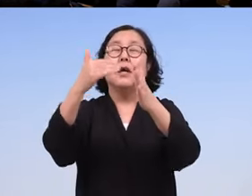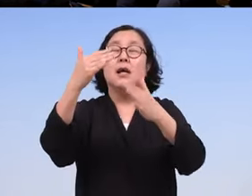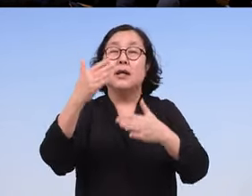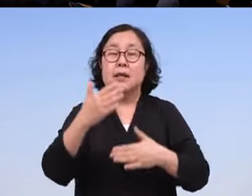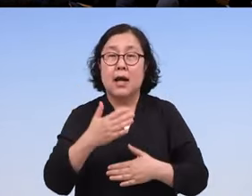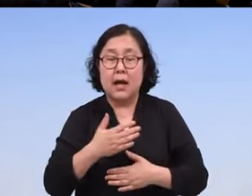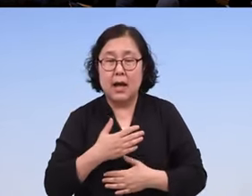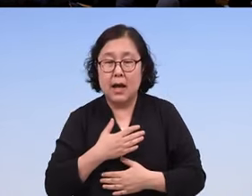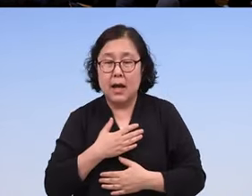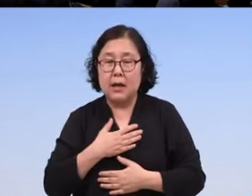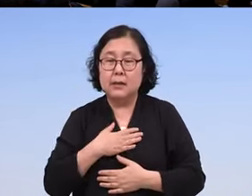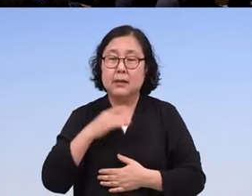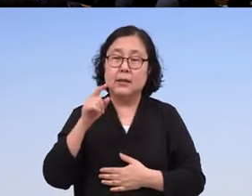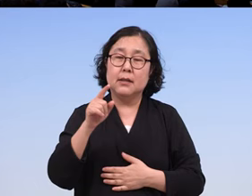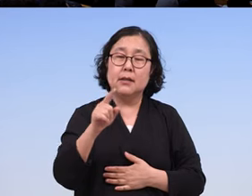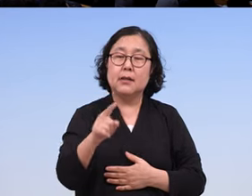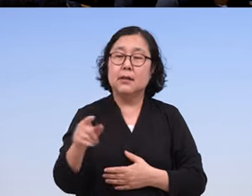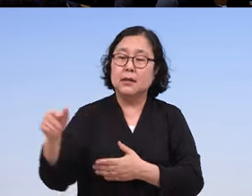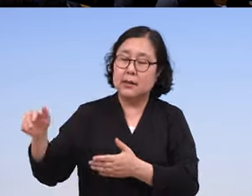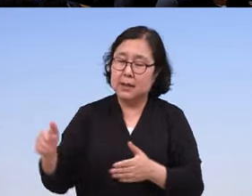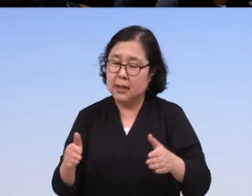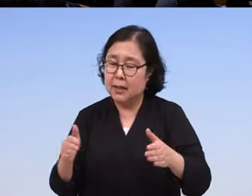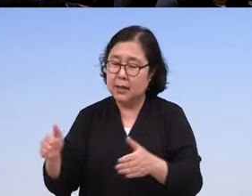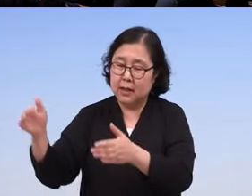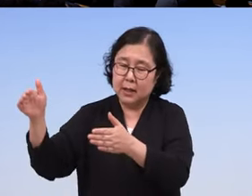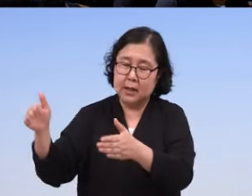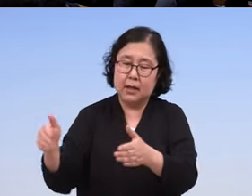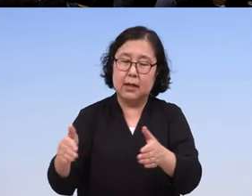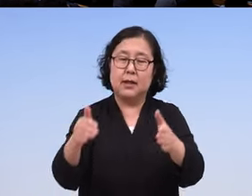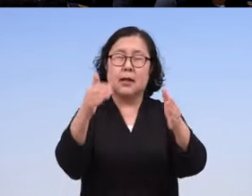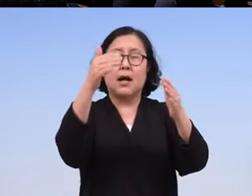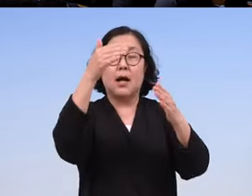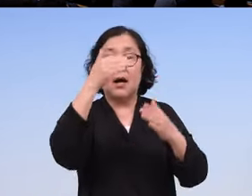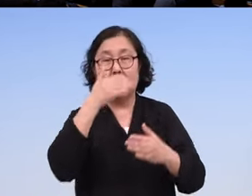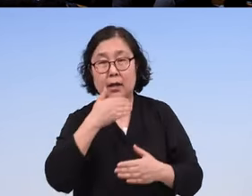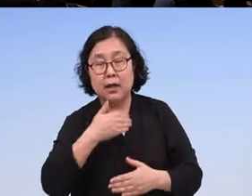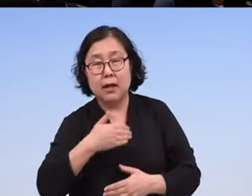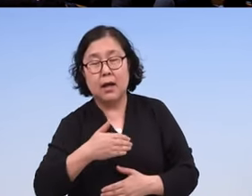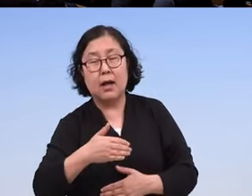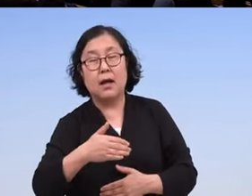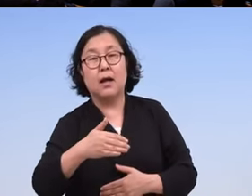이렇게 선포하십시오. 나는 이 길을 가리라.